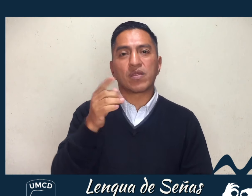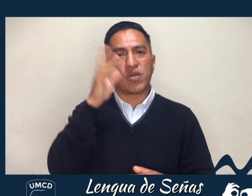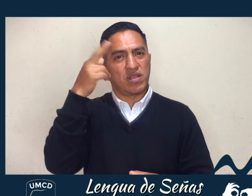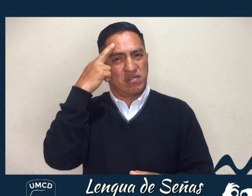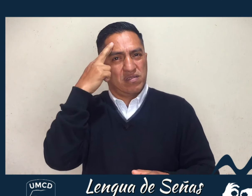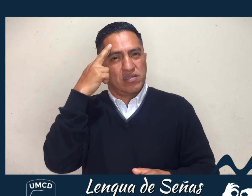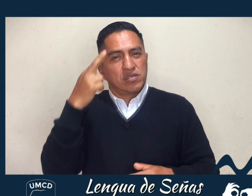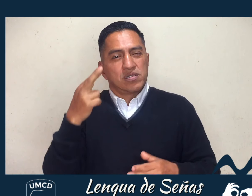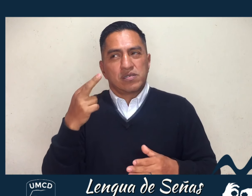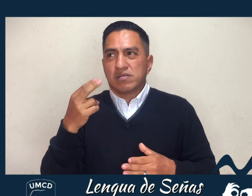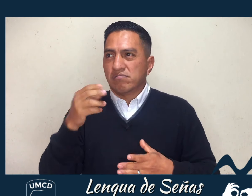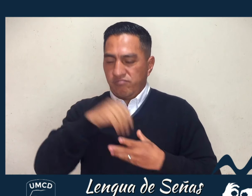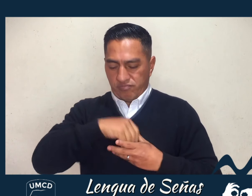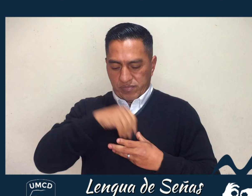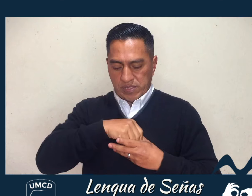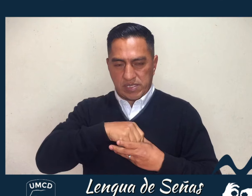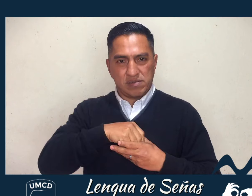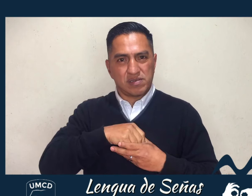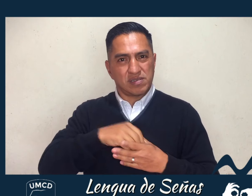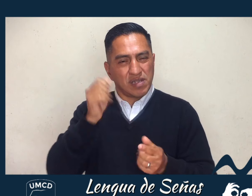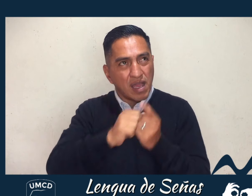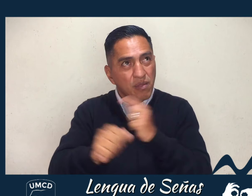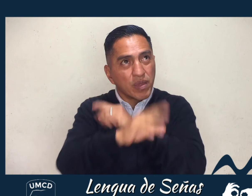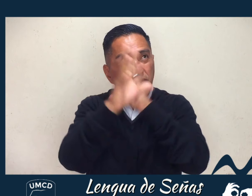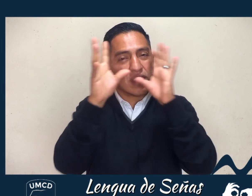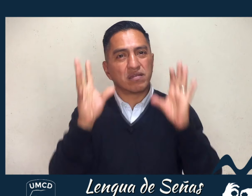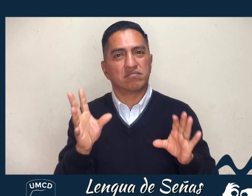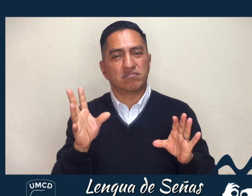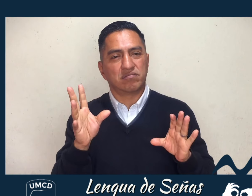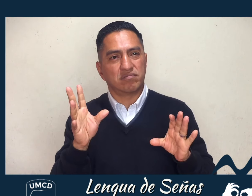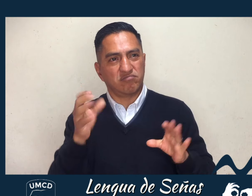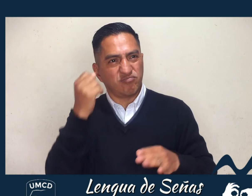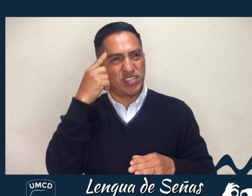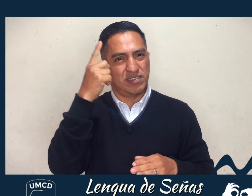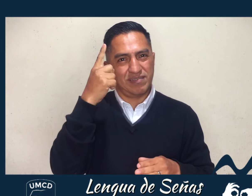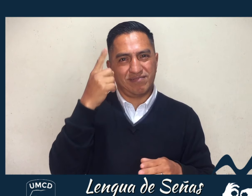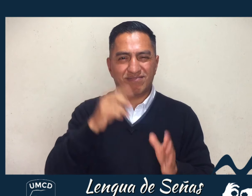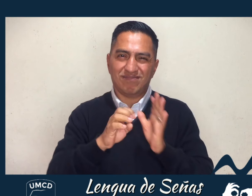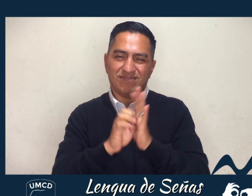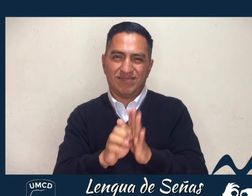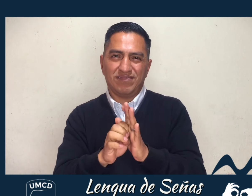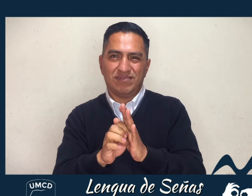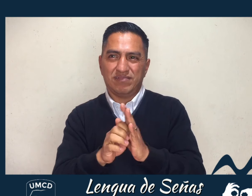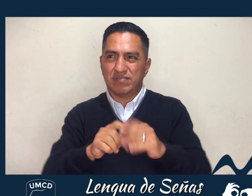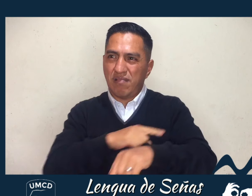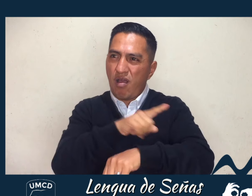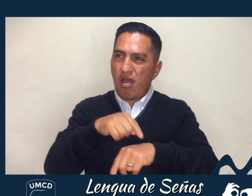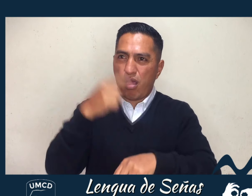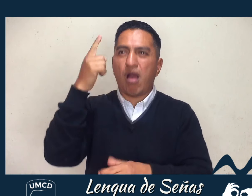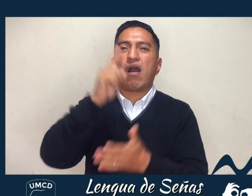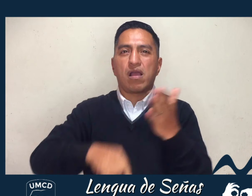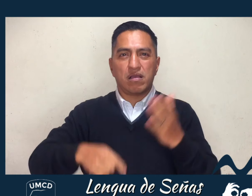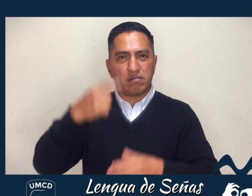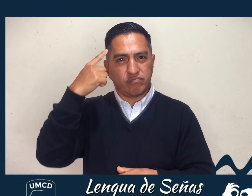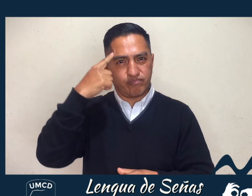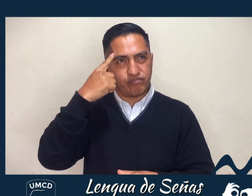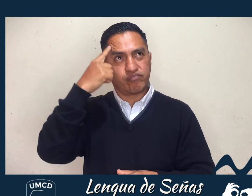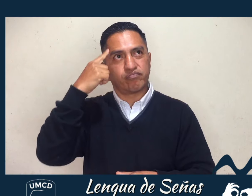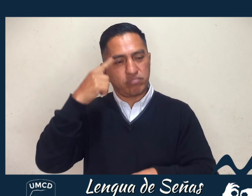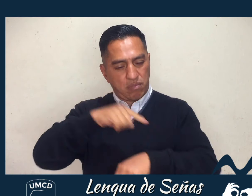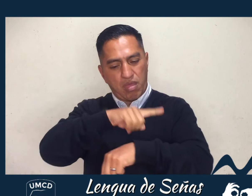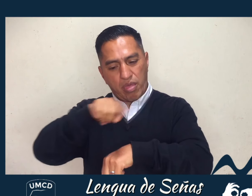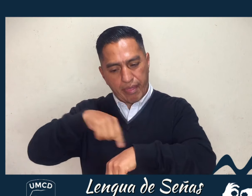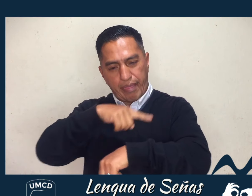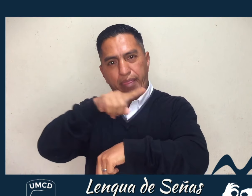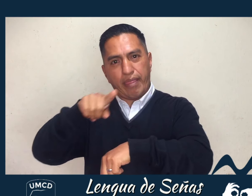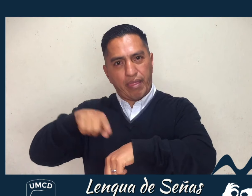eso, si no tuviéramos esa intuición, cada mañana libraríamos una batalla. Tendríamos que pasar horas pensando qué hacer de